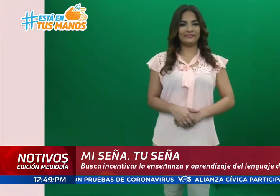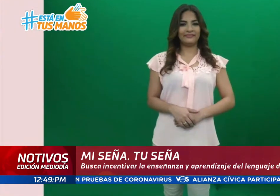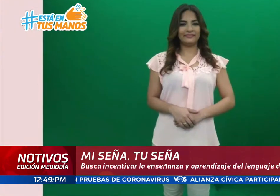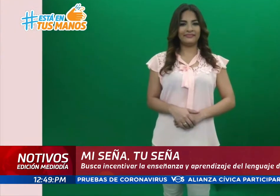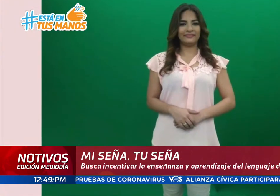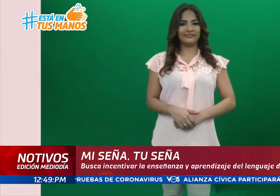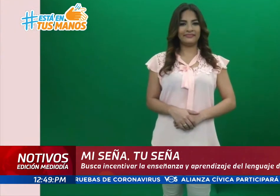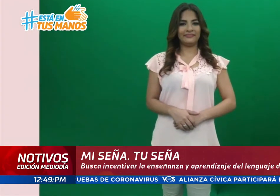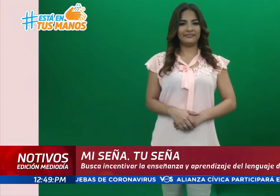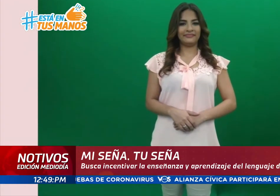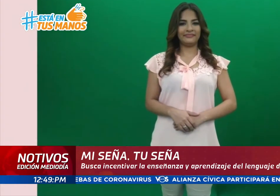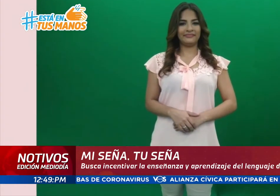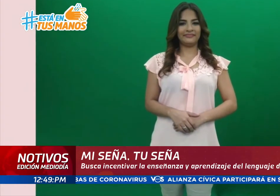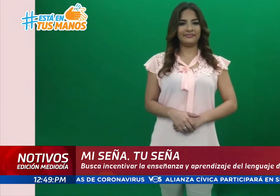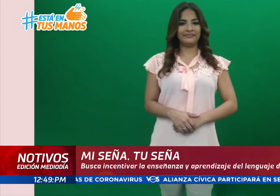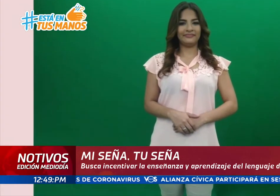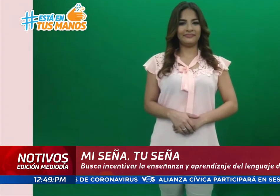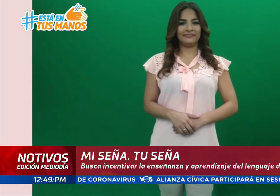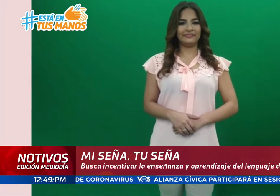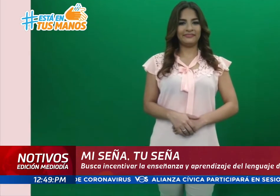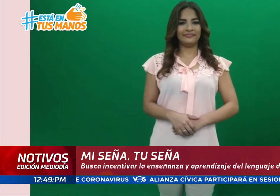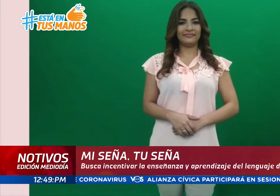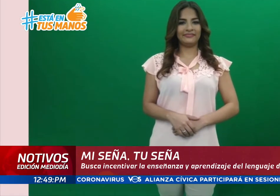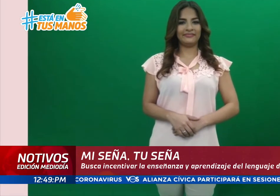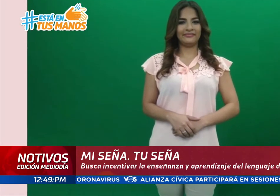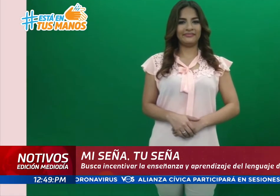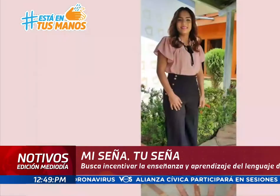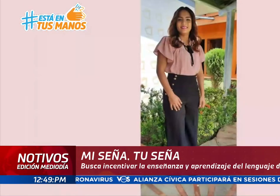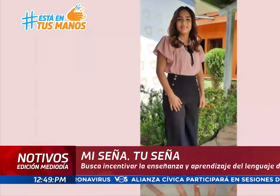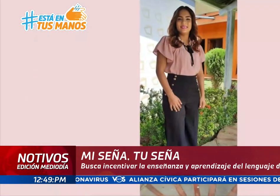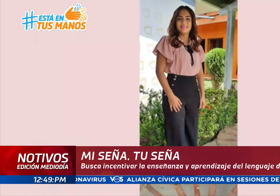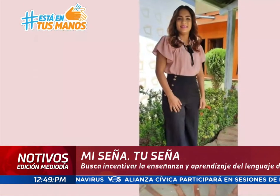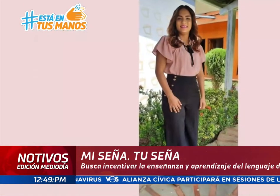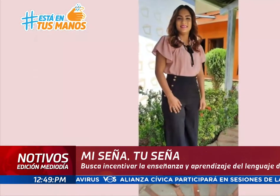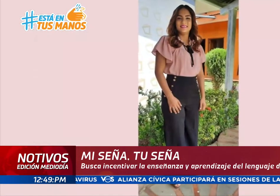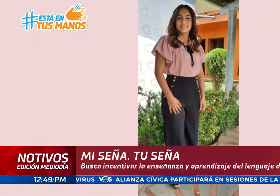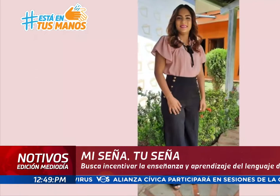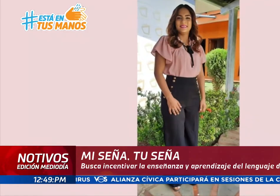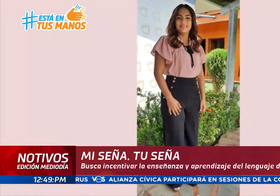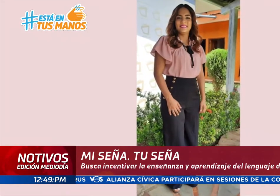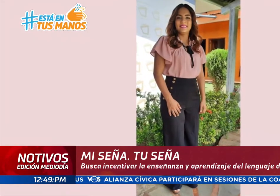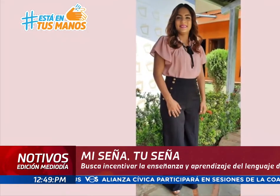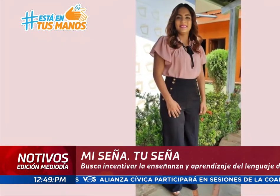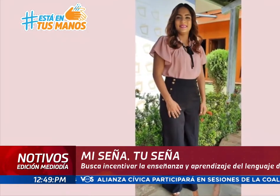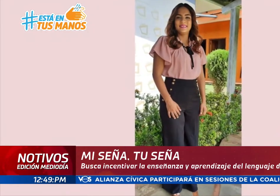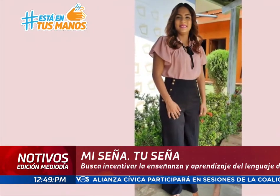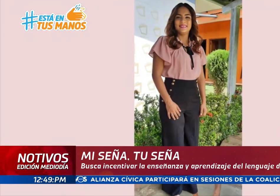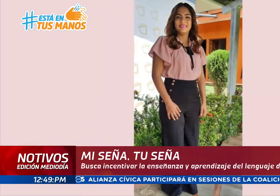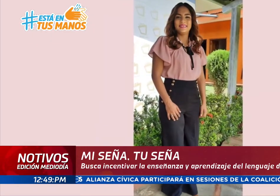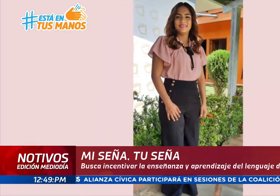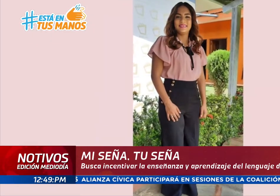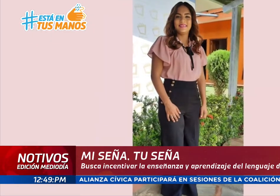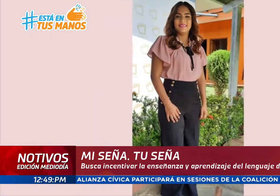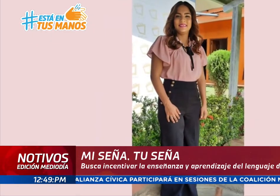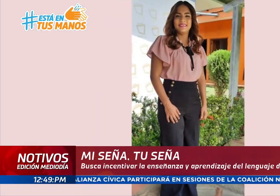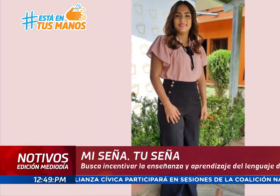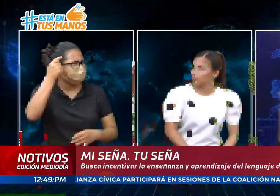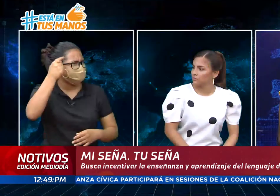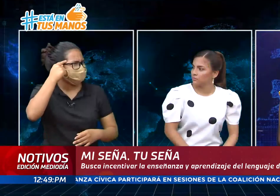compartiera un poco de su experiencia. En algún momento ella, en su niñez, se imaginó poder estar pisando un